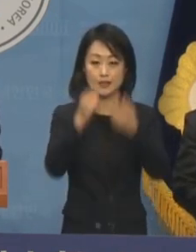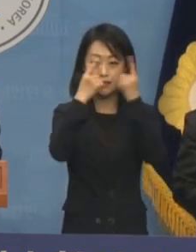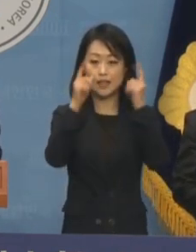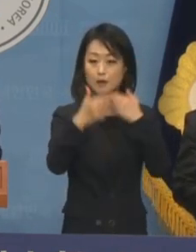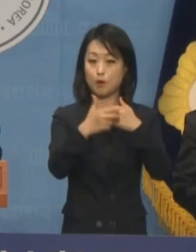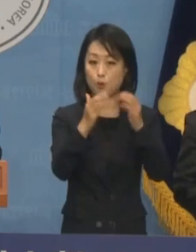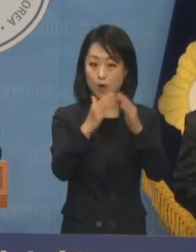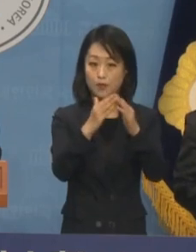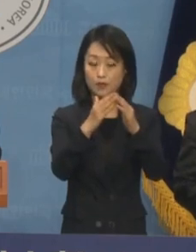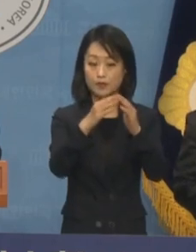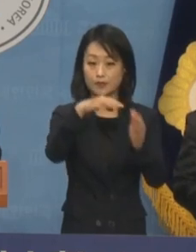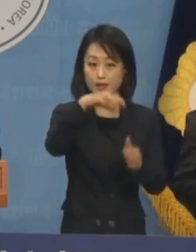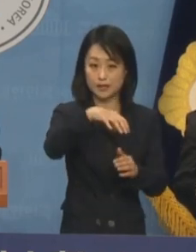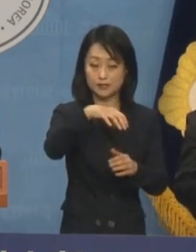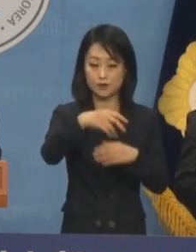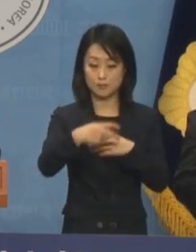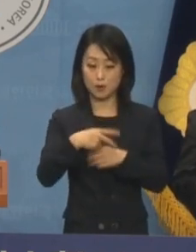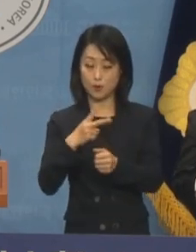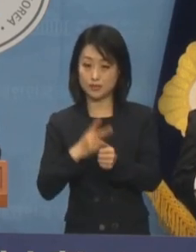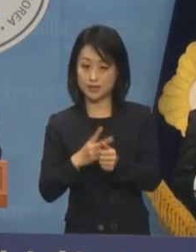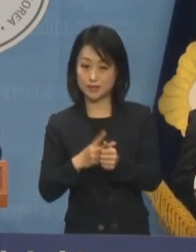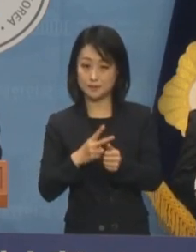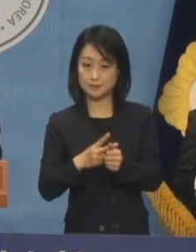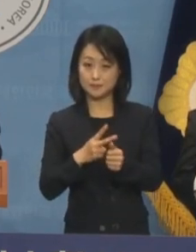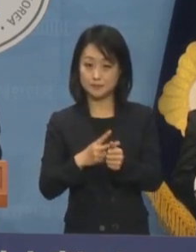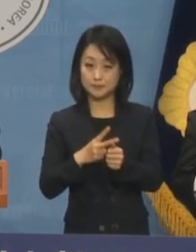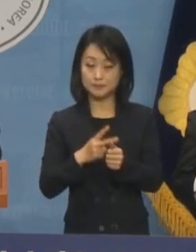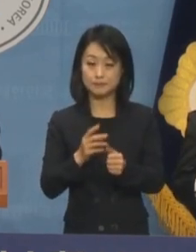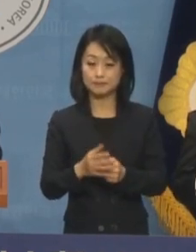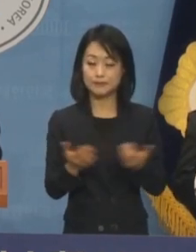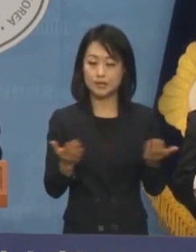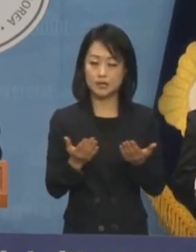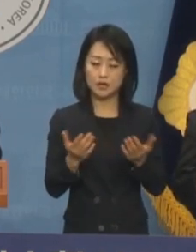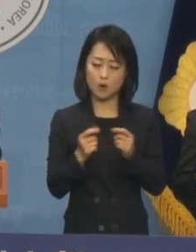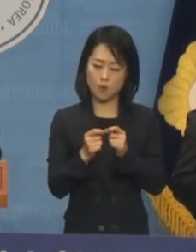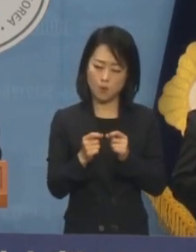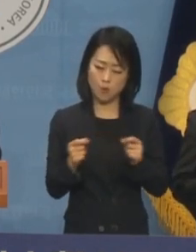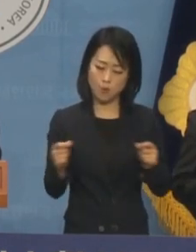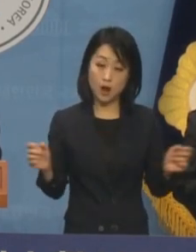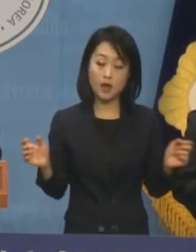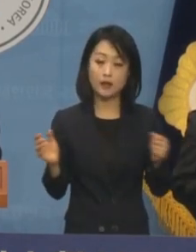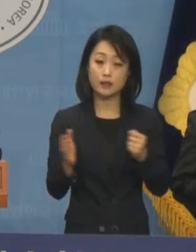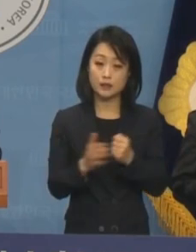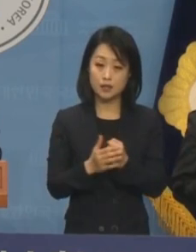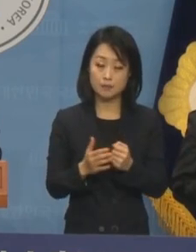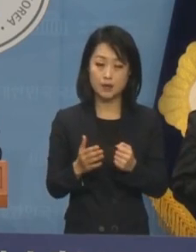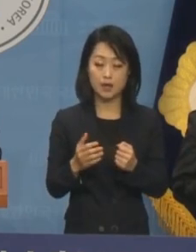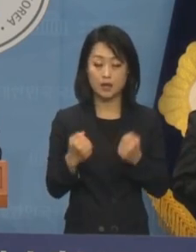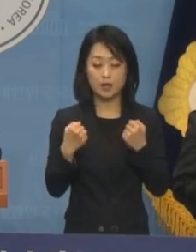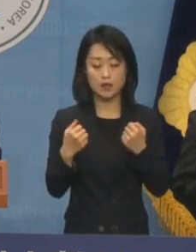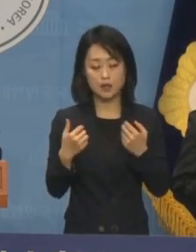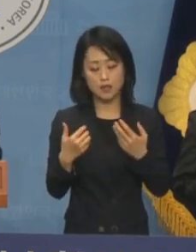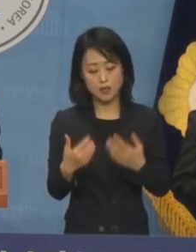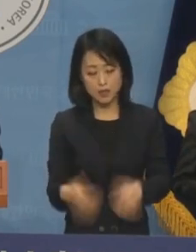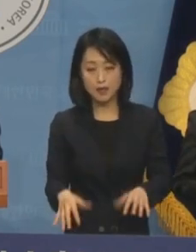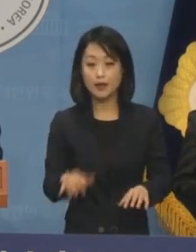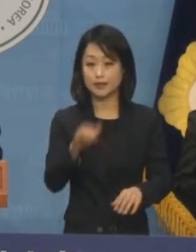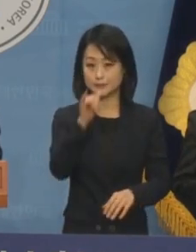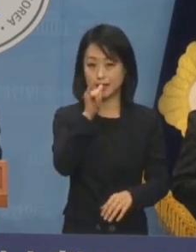대학병원에서 환자 곁을 지키는 의료인들은 긴 근무 시간과 무력감에 소진되어 가고